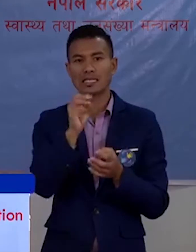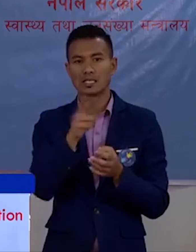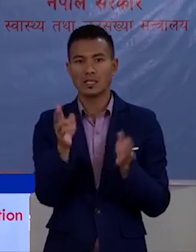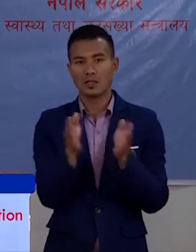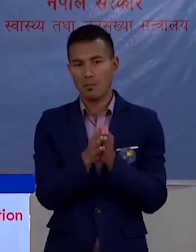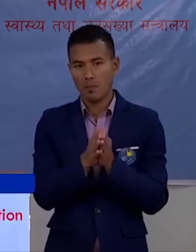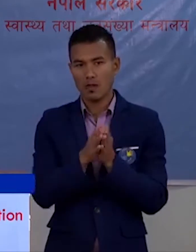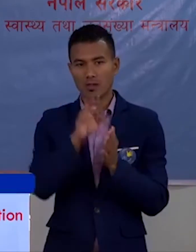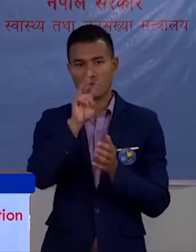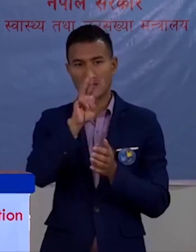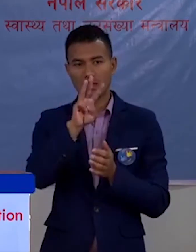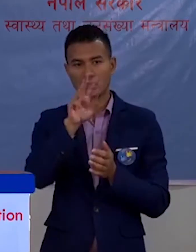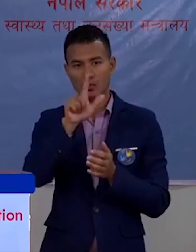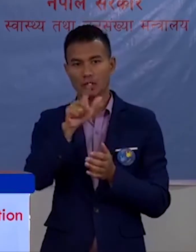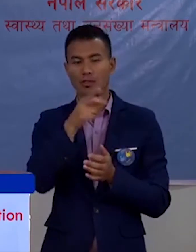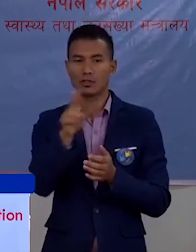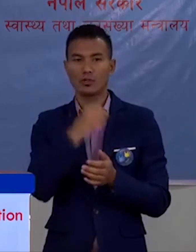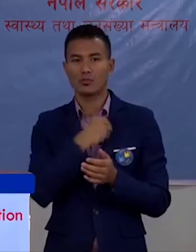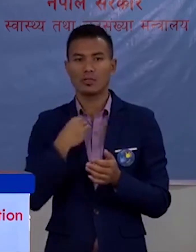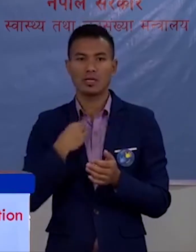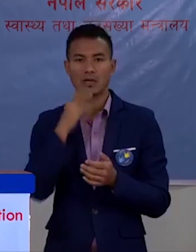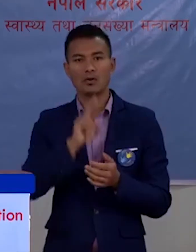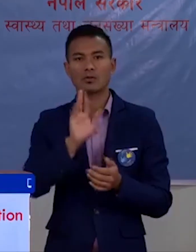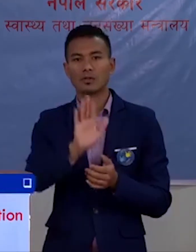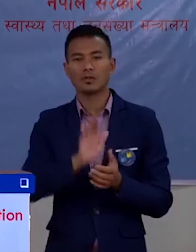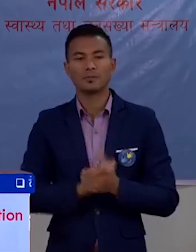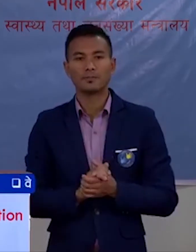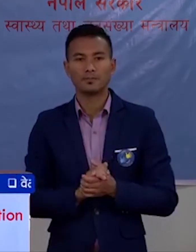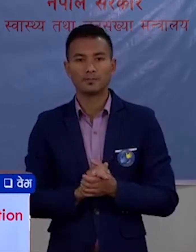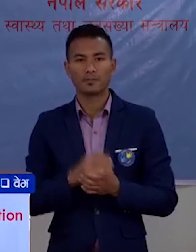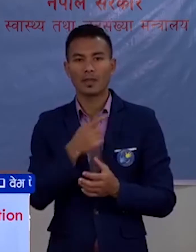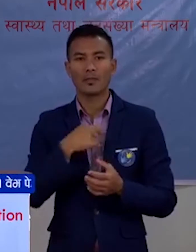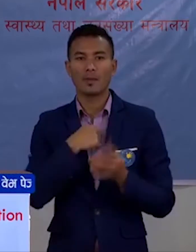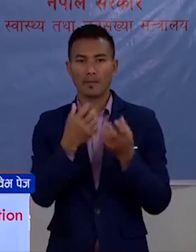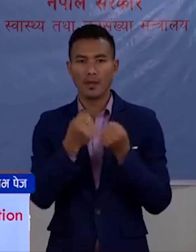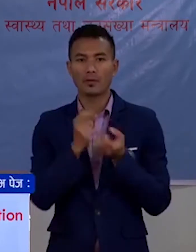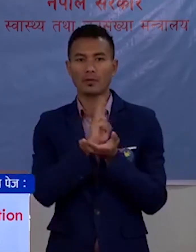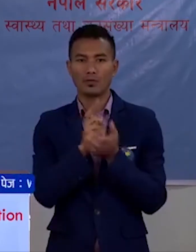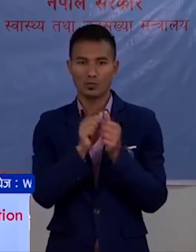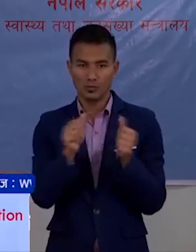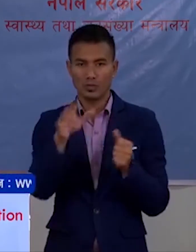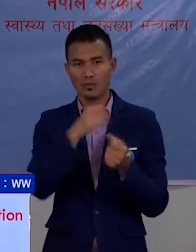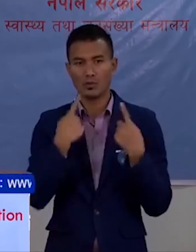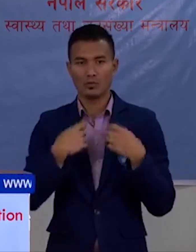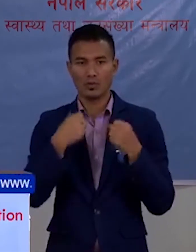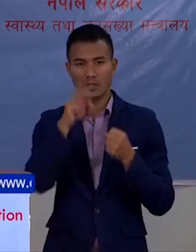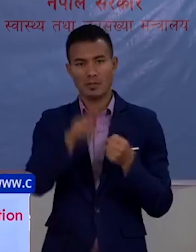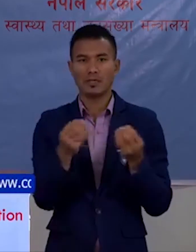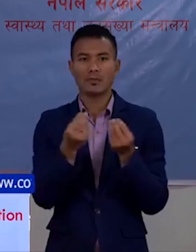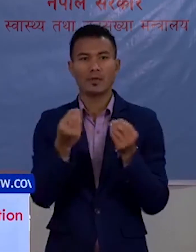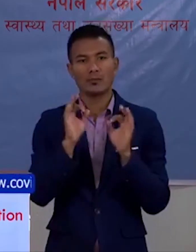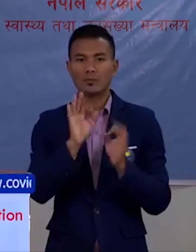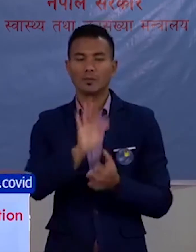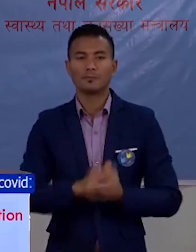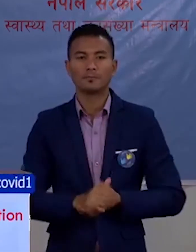गरी जम्मा 37 उपचारको क्रममा हुनुहुन्छ र हामीलाई प्राप्त रिपोर्ट अनुसार सबैको स्वास्थ्य स्थिति सामान्य